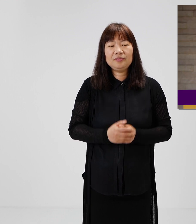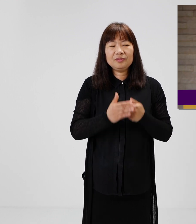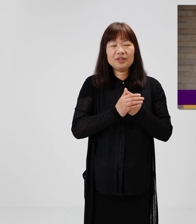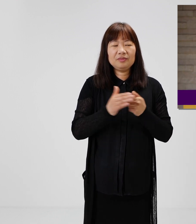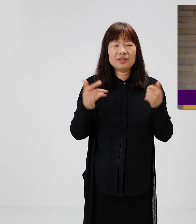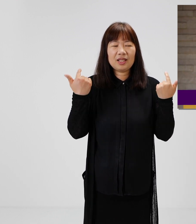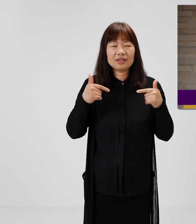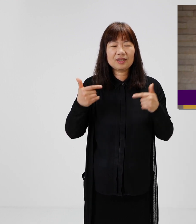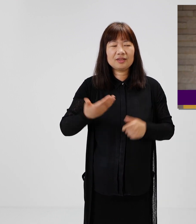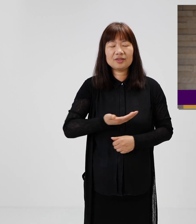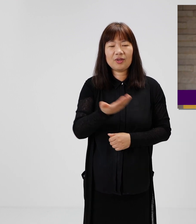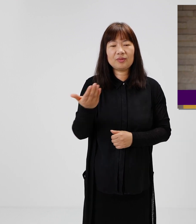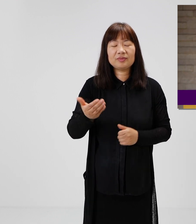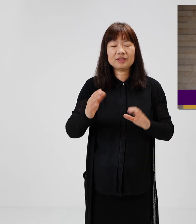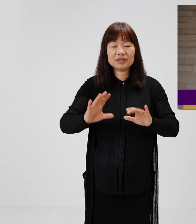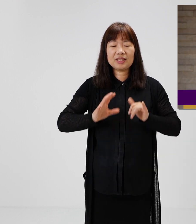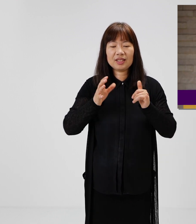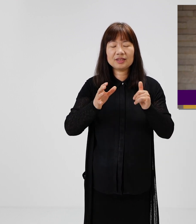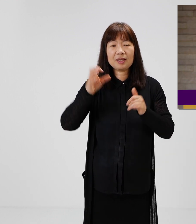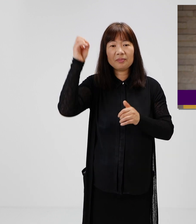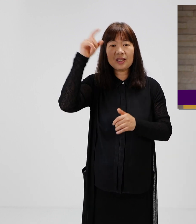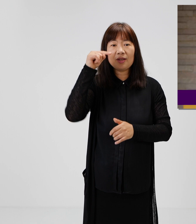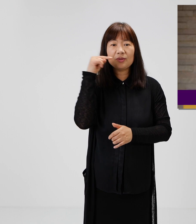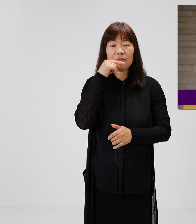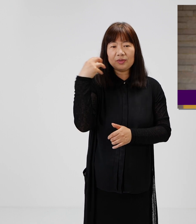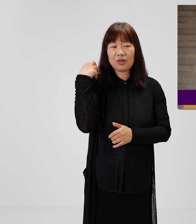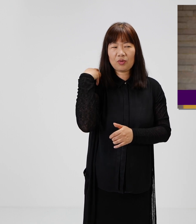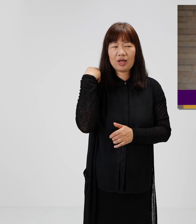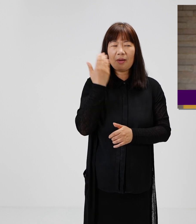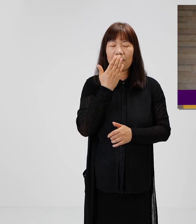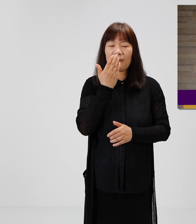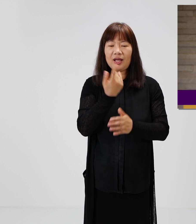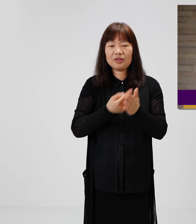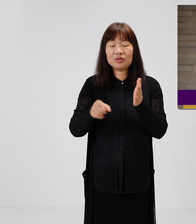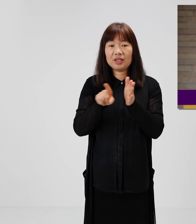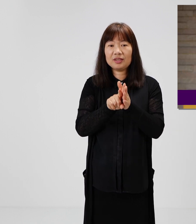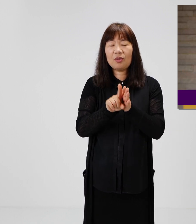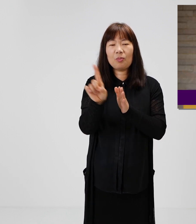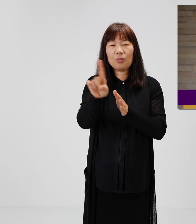그래서 항상 여러분들이 이 세상에서 빛과 소금의 역할을 감당하려면